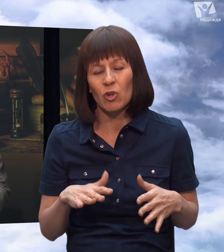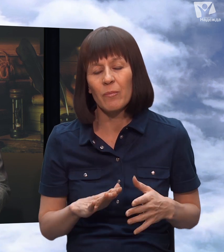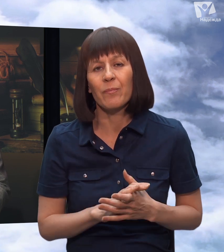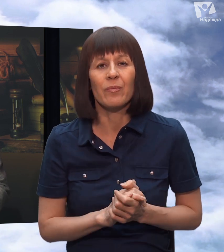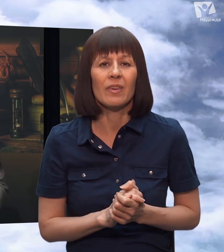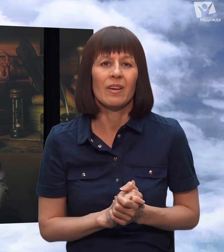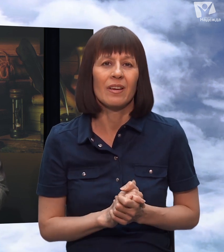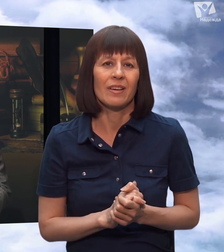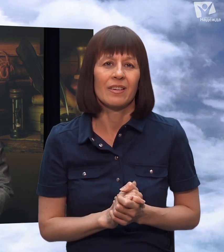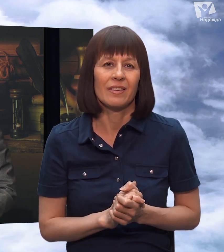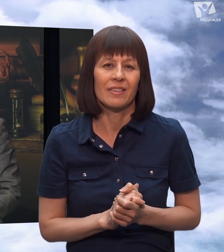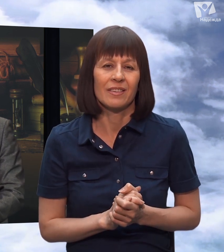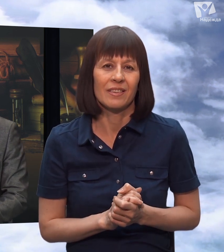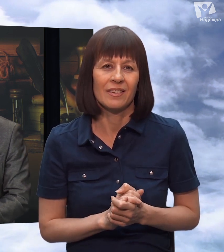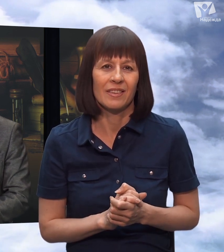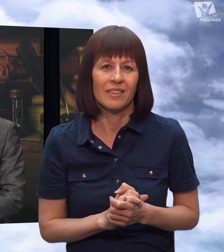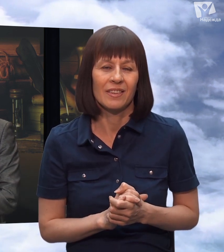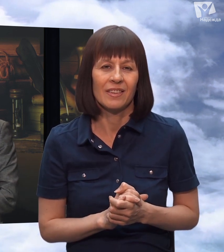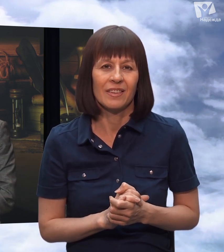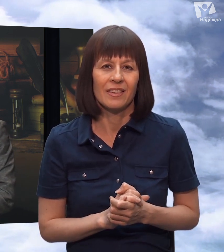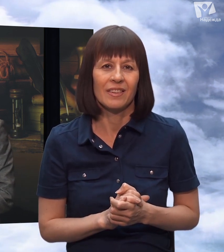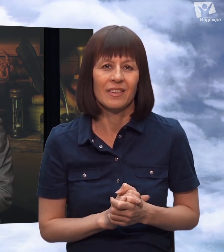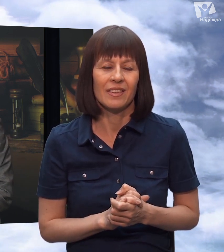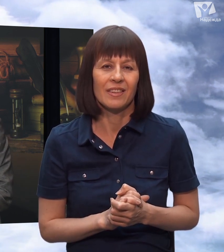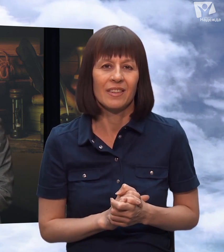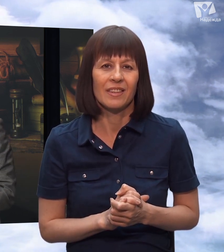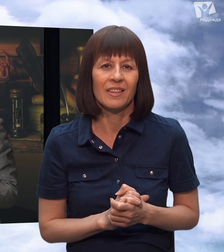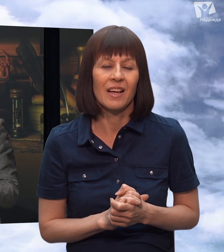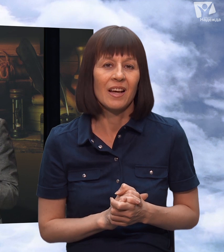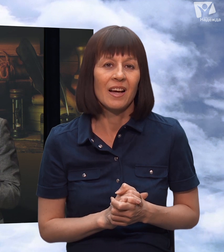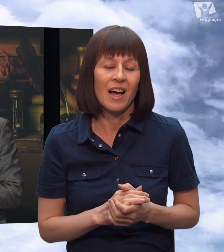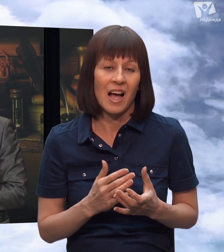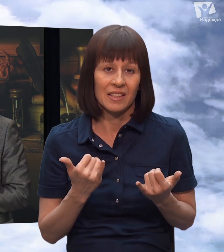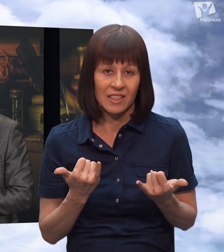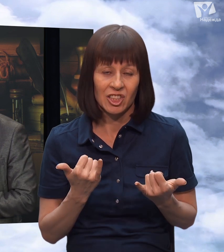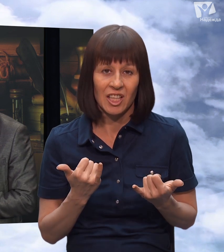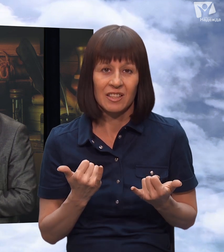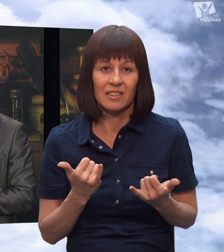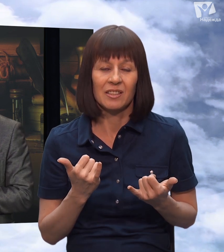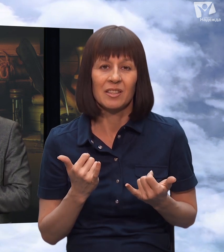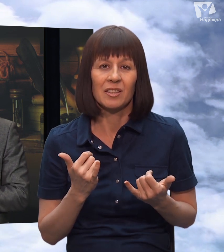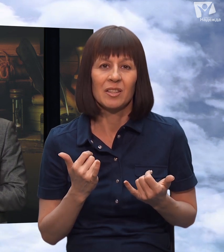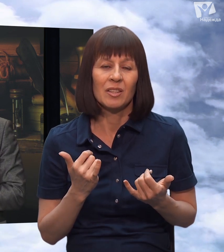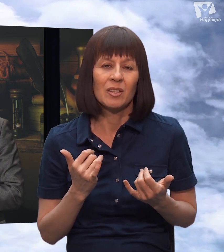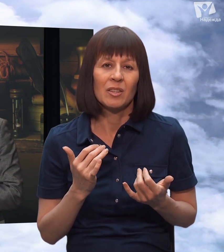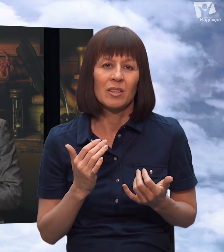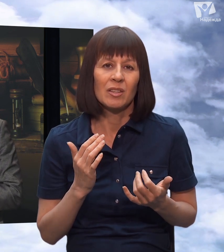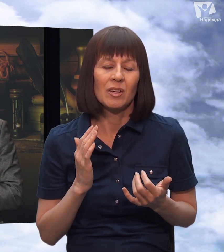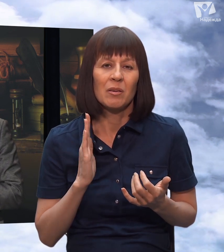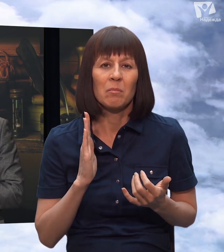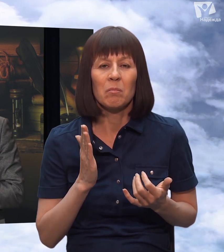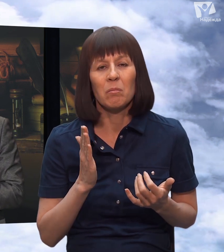для наших зрителей и наших слушателей то мы посвятим с вами основную часть